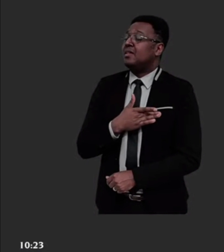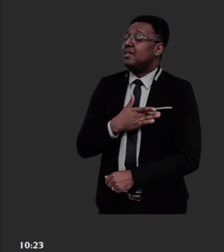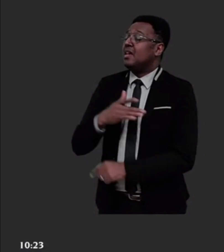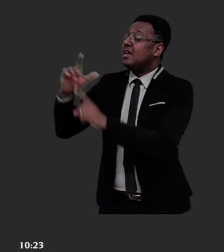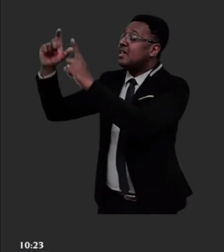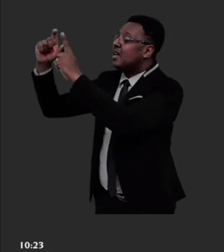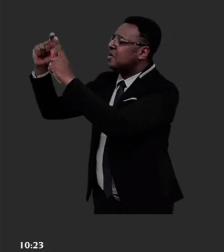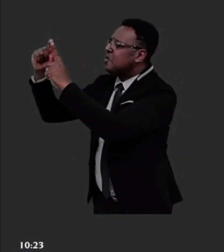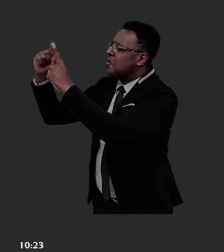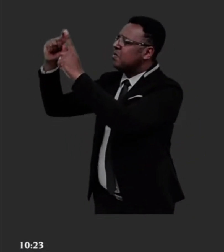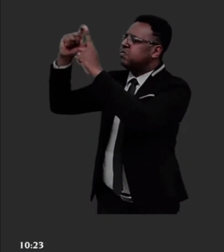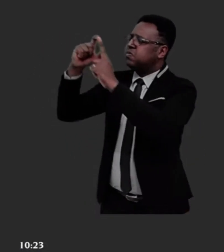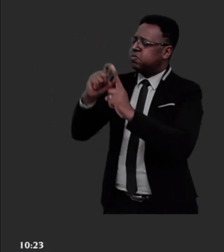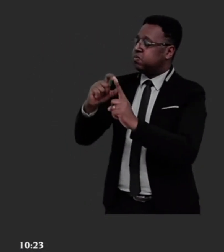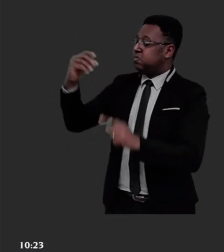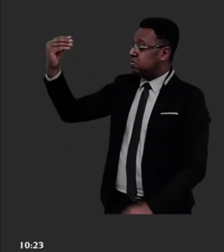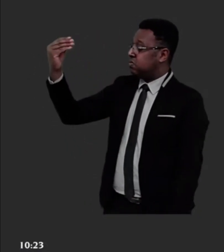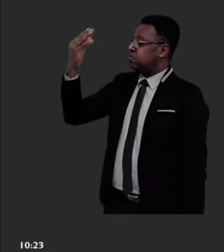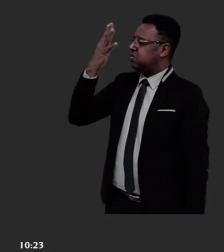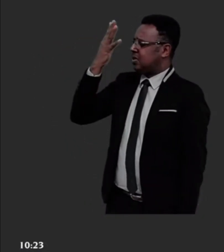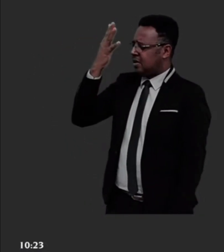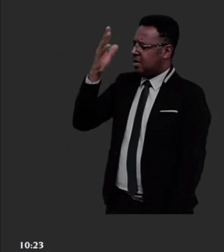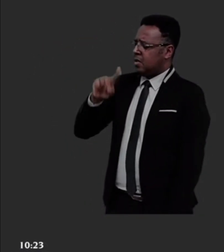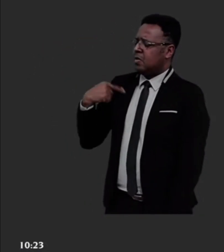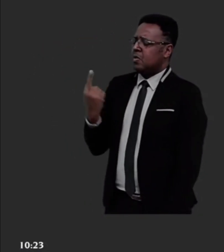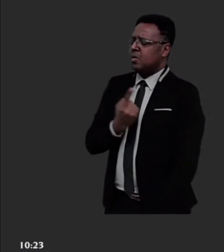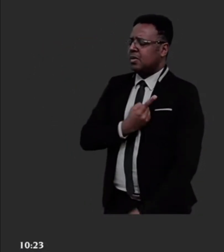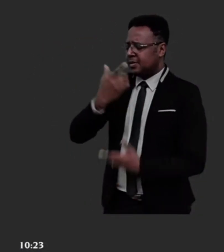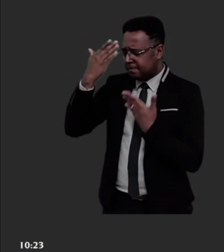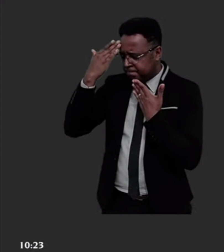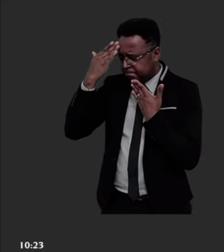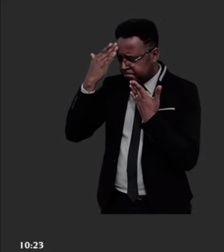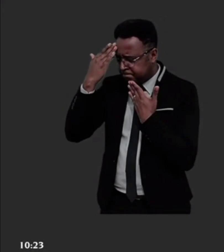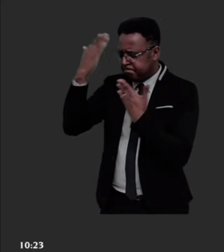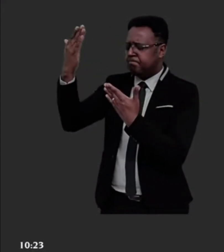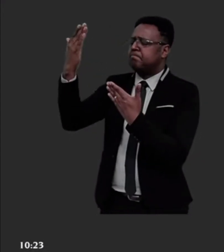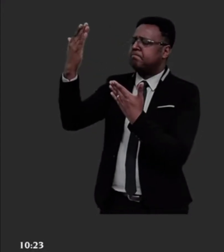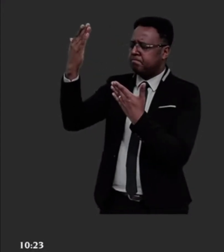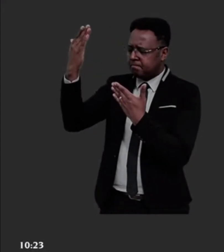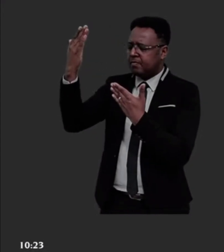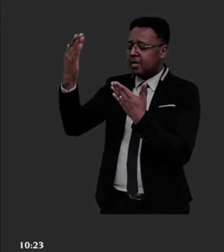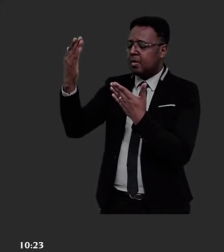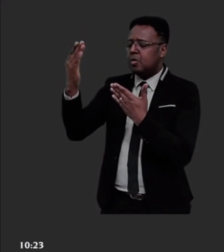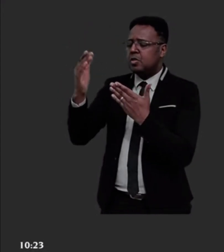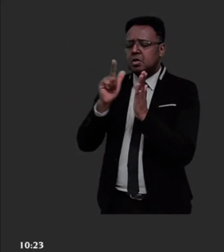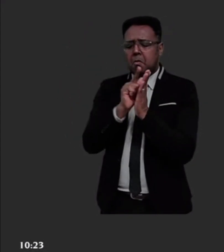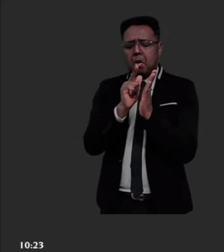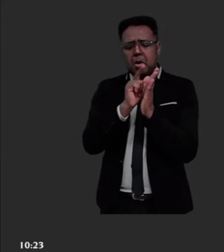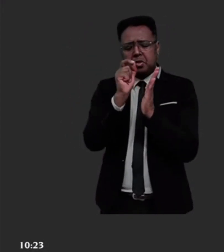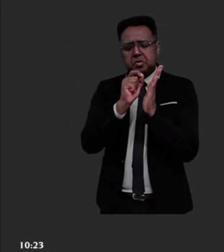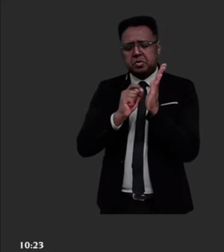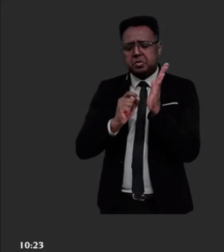entre nós. Graças te damos por tudo. Vai em encontro de todos os pedidos de